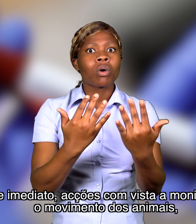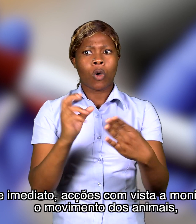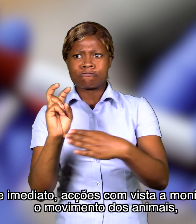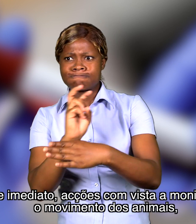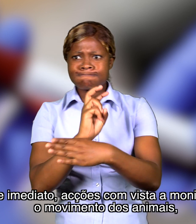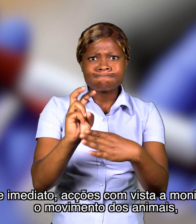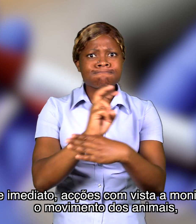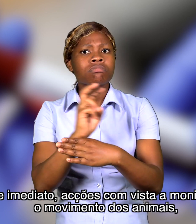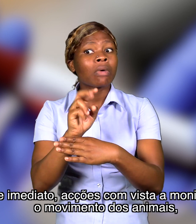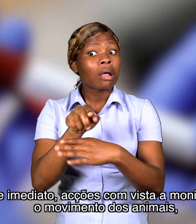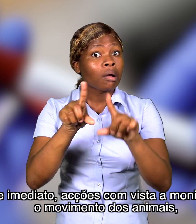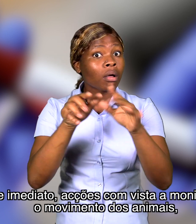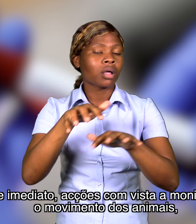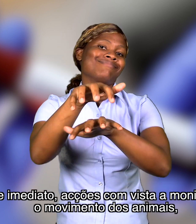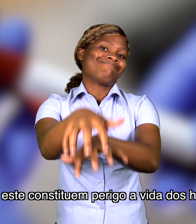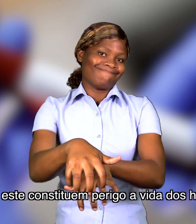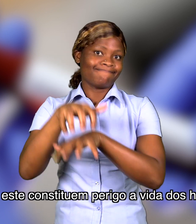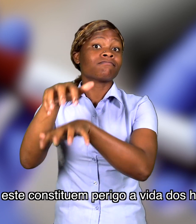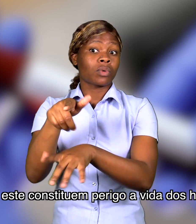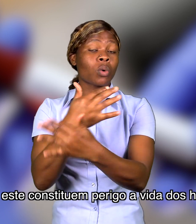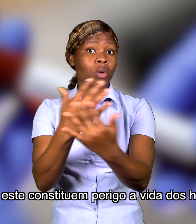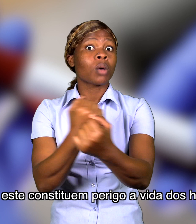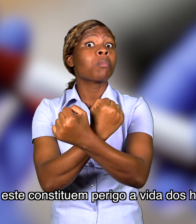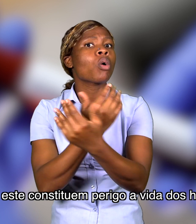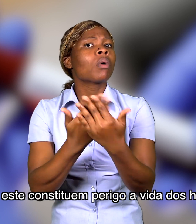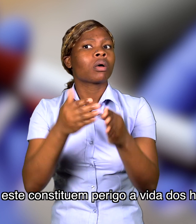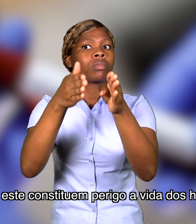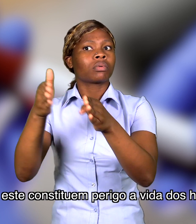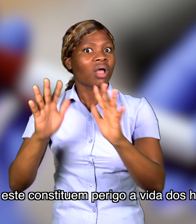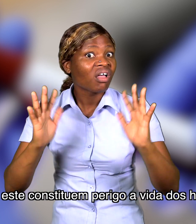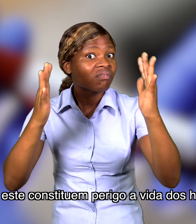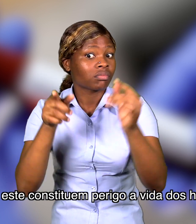monitorar o movimento dos animais, pois estes constituem perigo à vida dos homens.